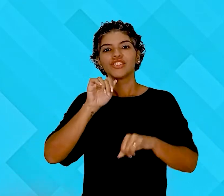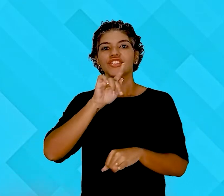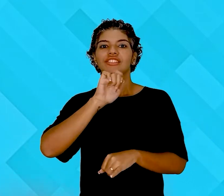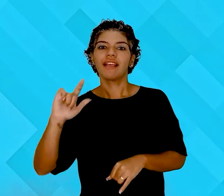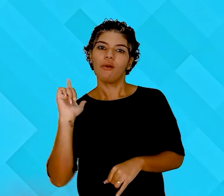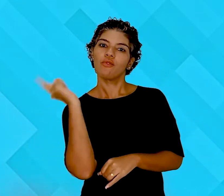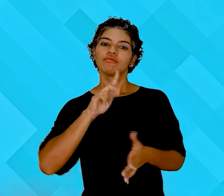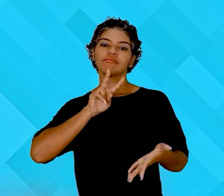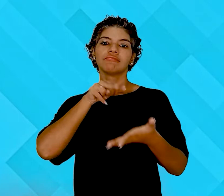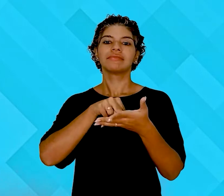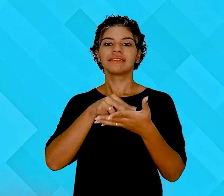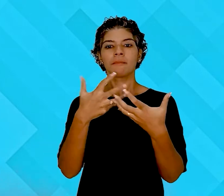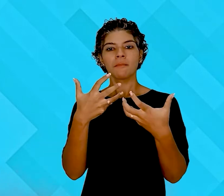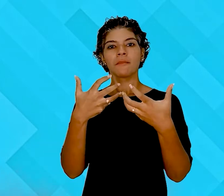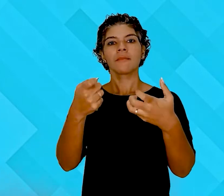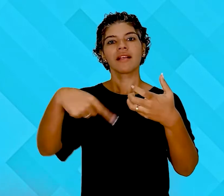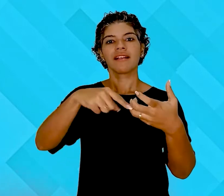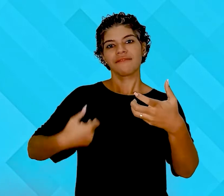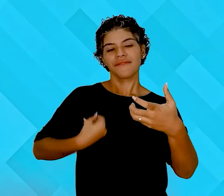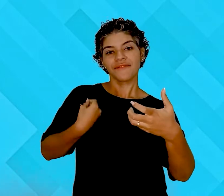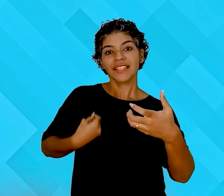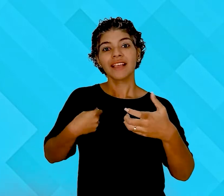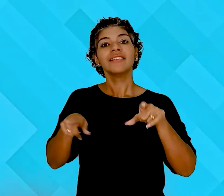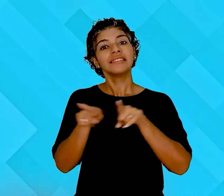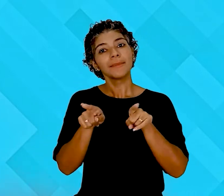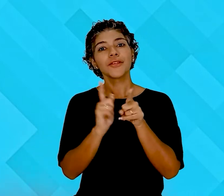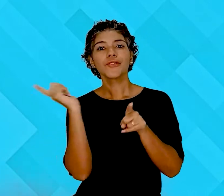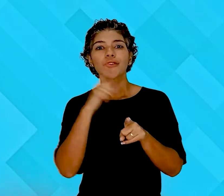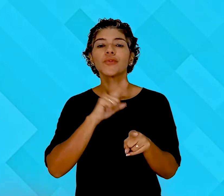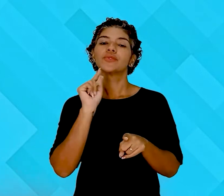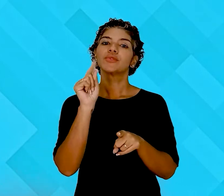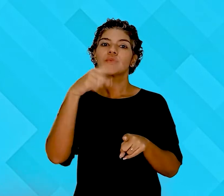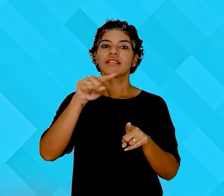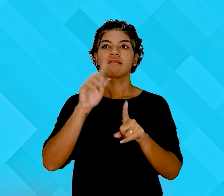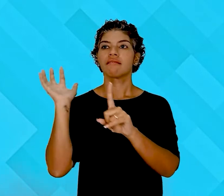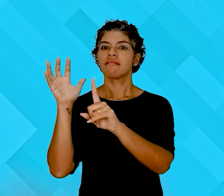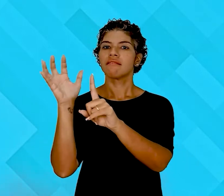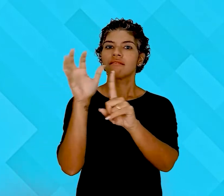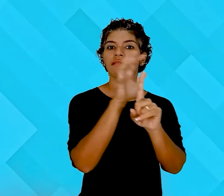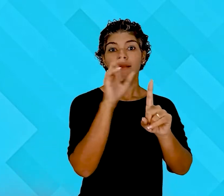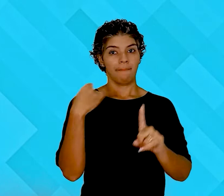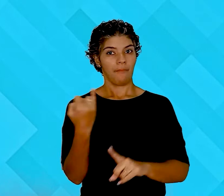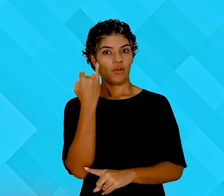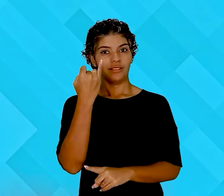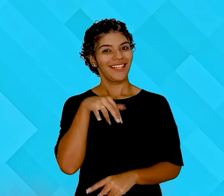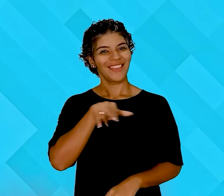presente, estabelecer uma reputação. Reputação é algo importantíssimo e que não é novo, não tem nada de novo em reputação,